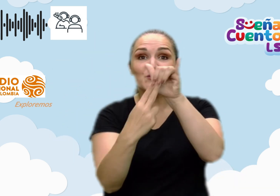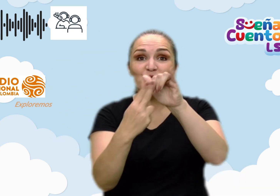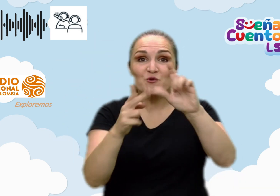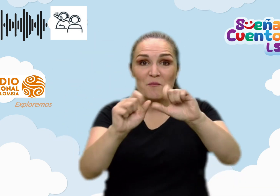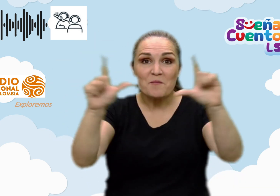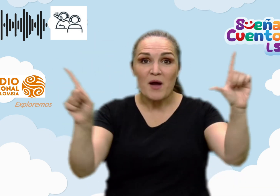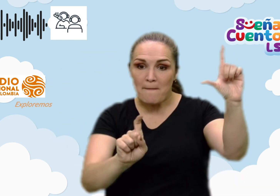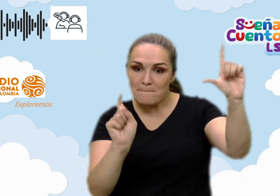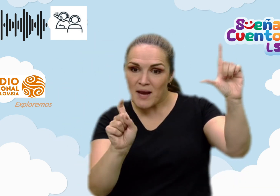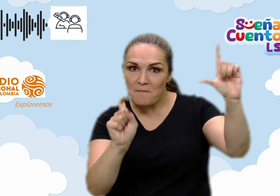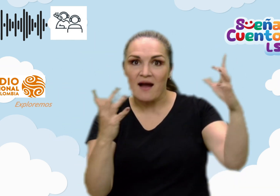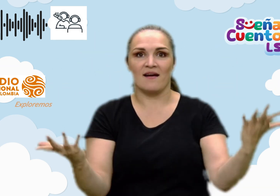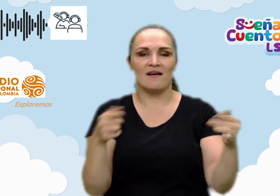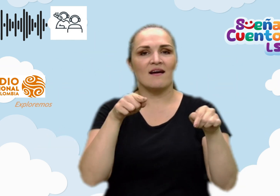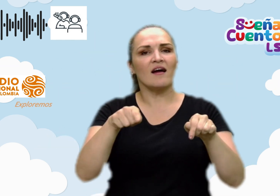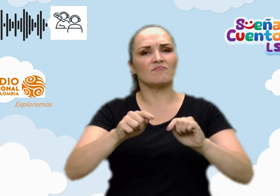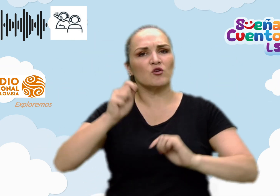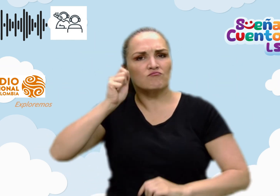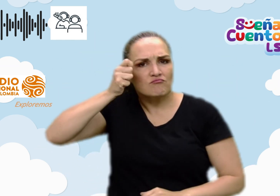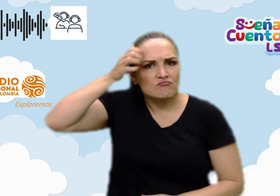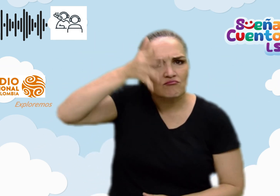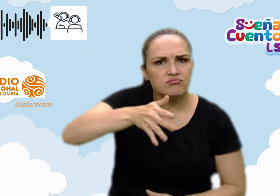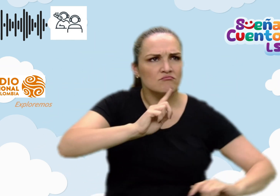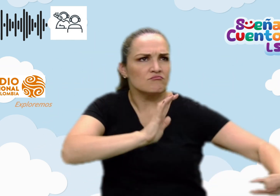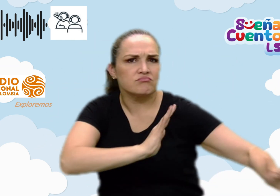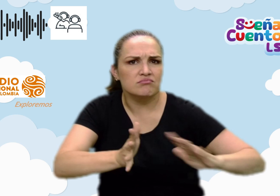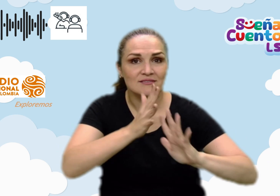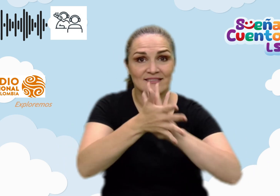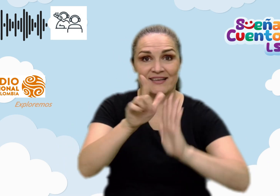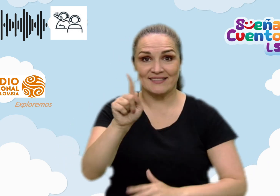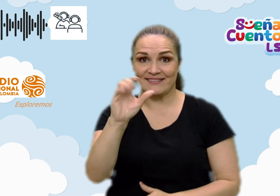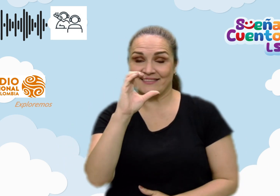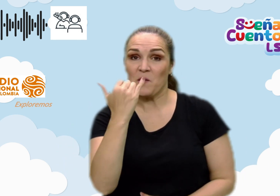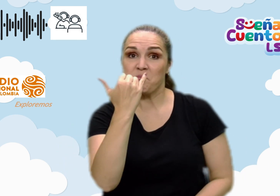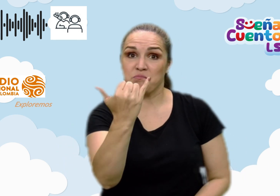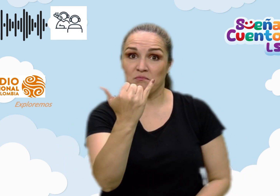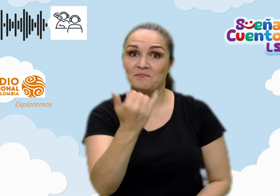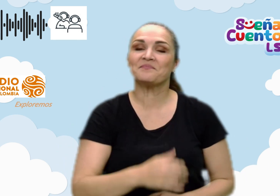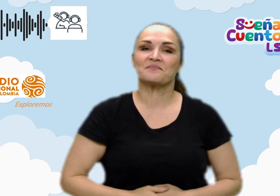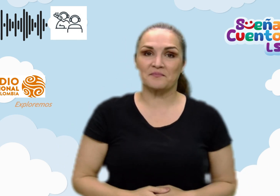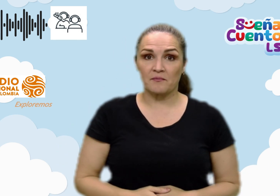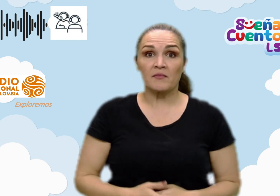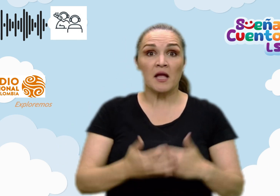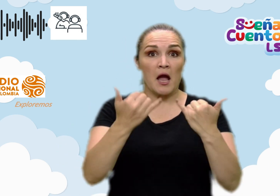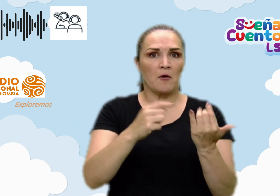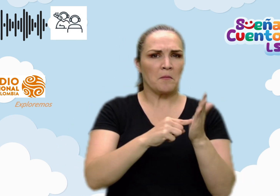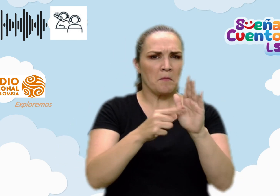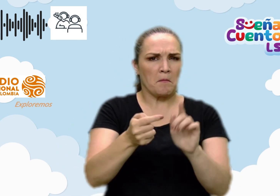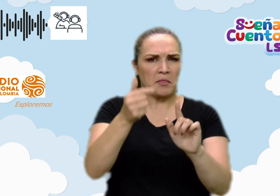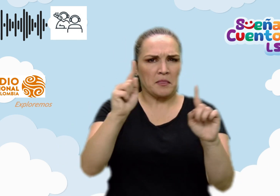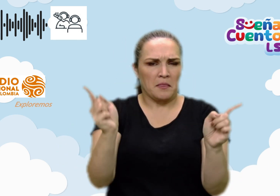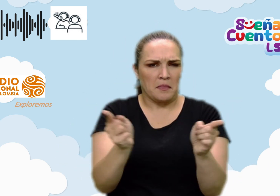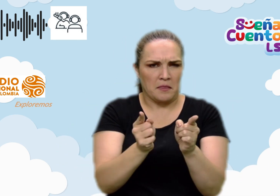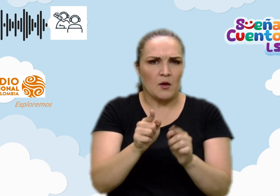un canal de YouTube donde se comparten contenidos desde una didáctica basada en narraciones en lengua de señas colombiana.